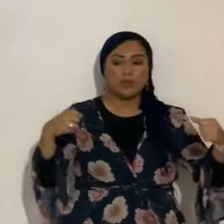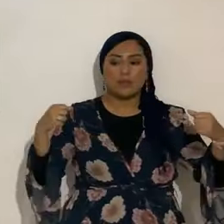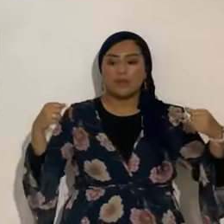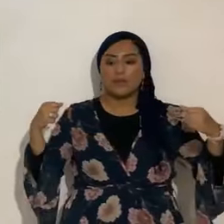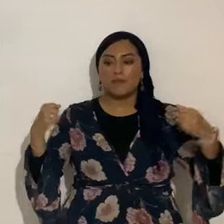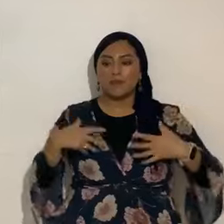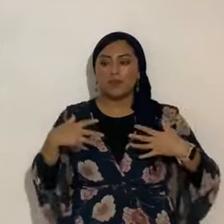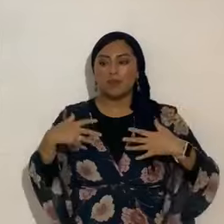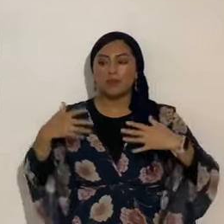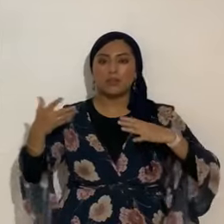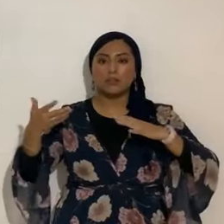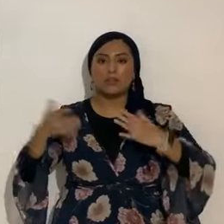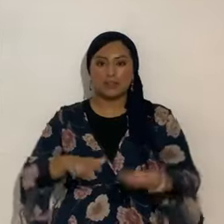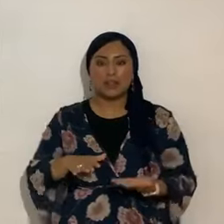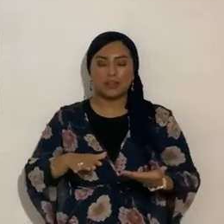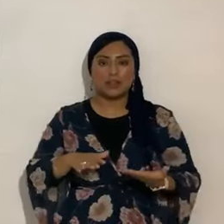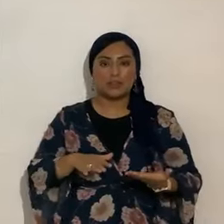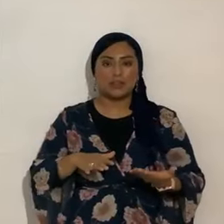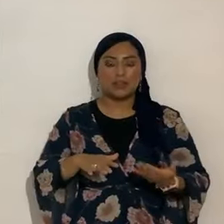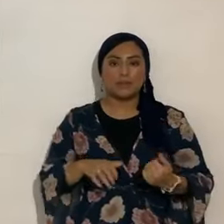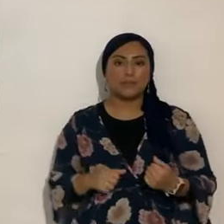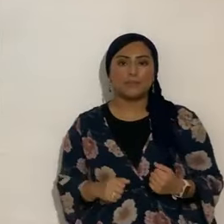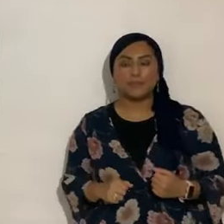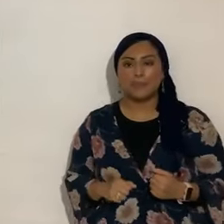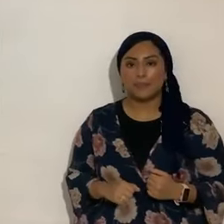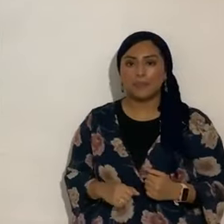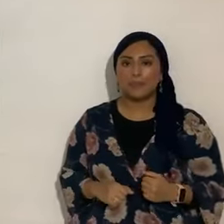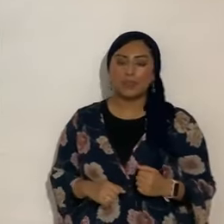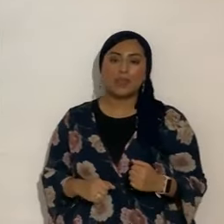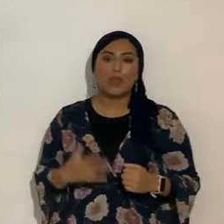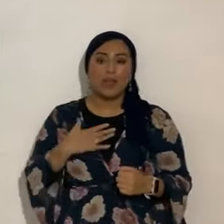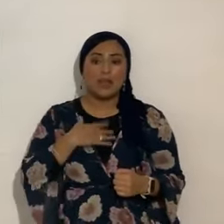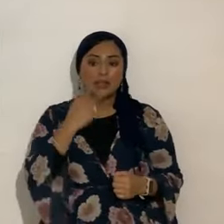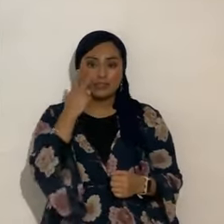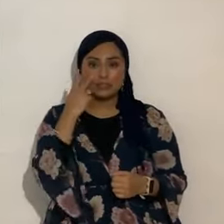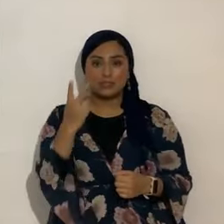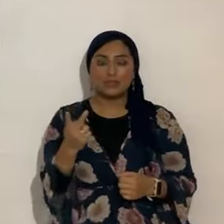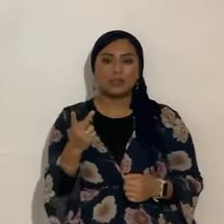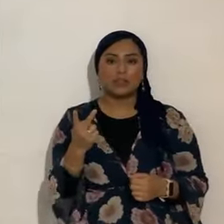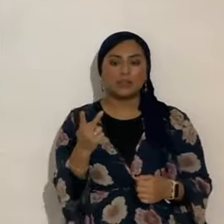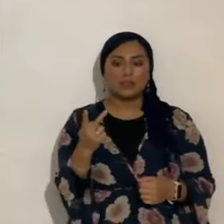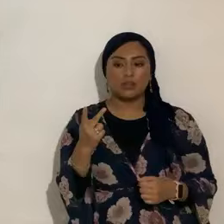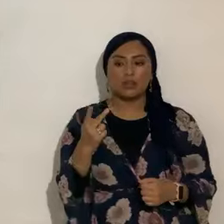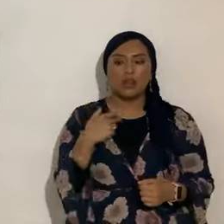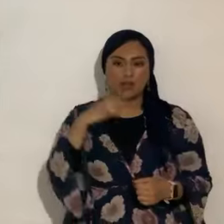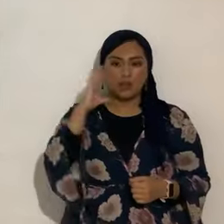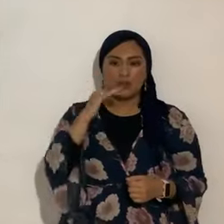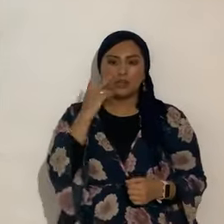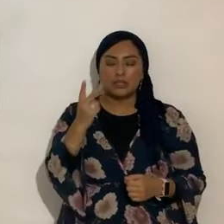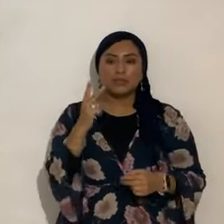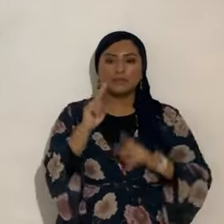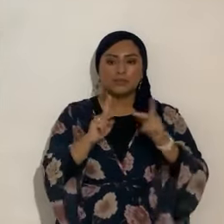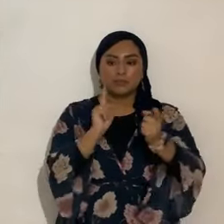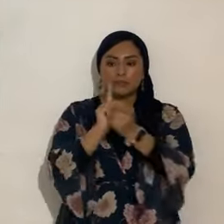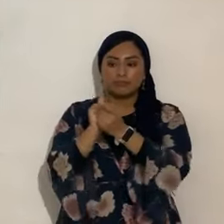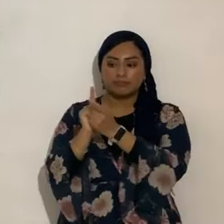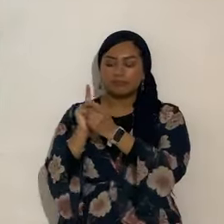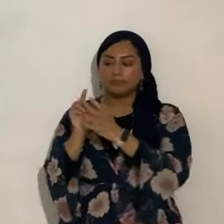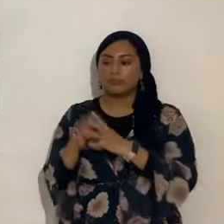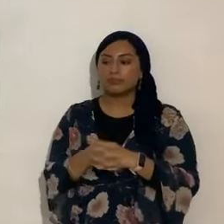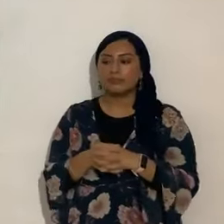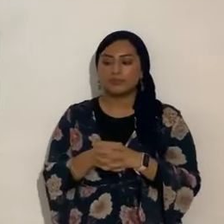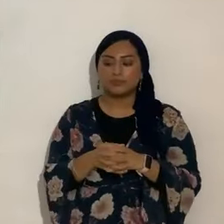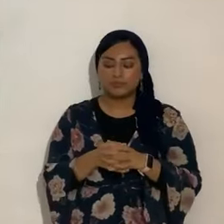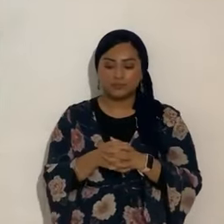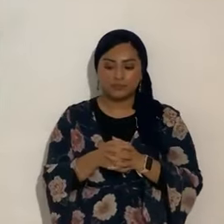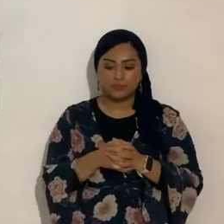la muerte. Anótenlo, porque eso yo lo veía yo con los pacientes que están, ahora